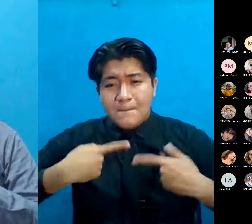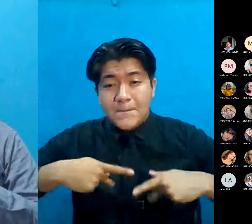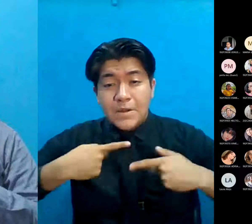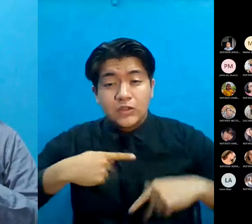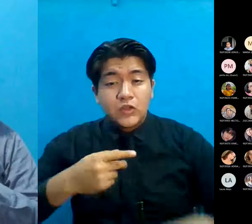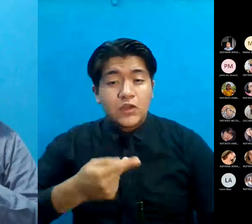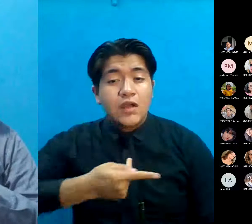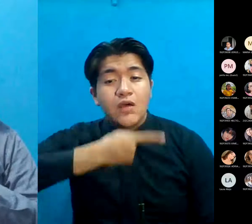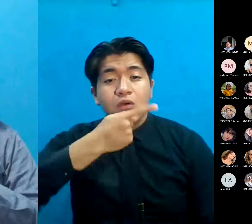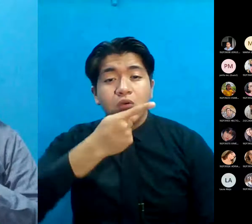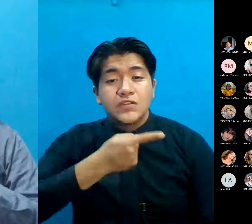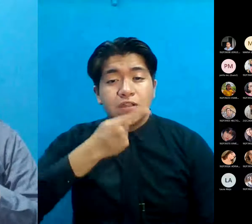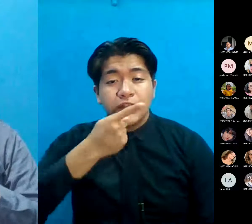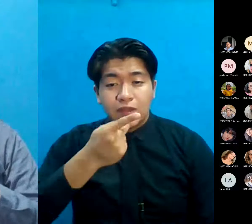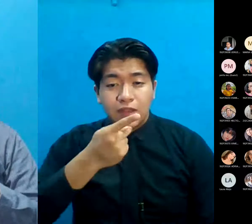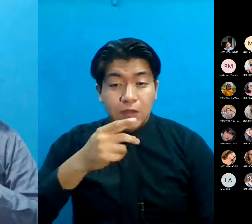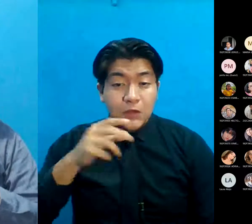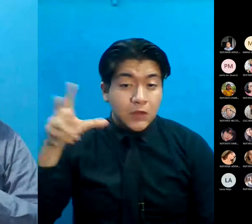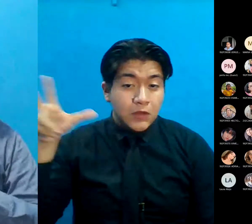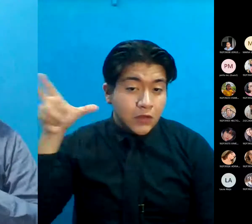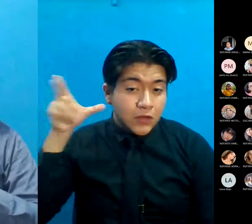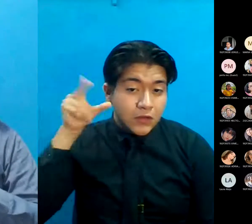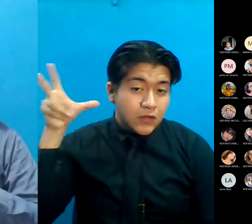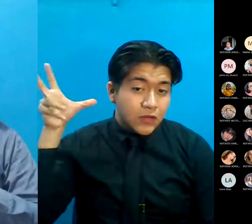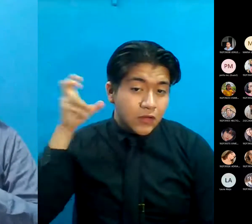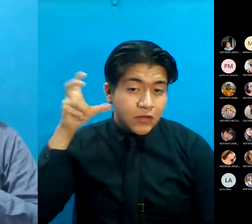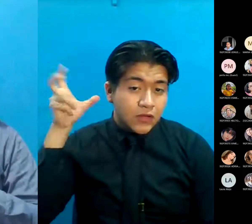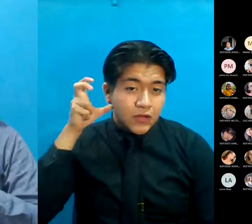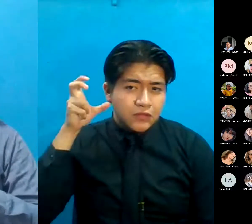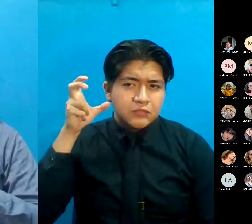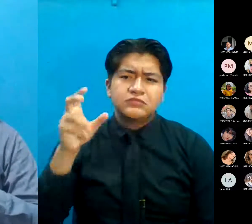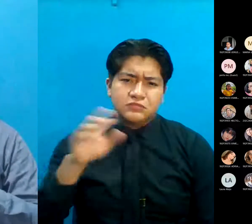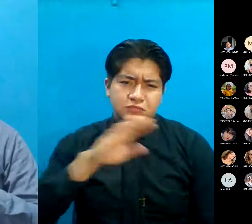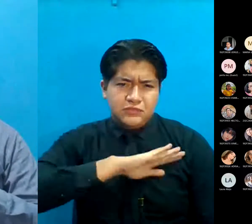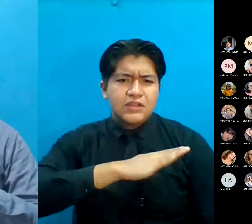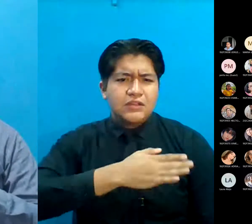que escuchan y hablan español,